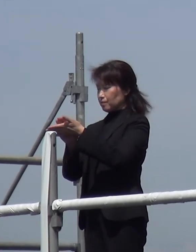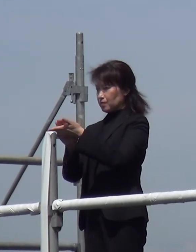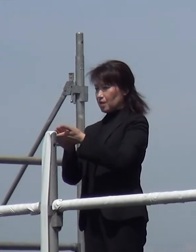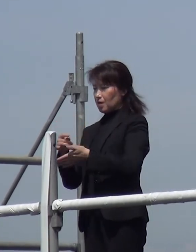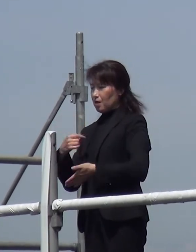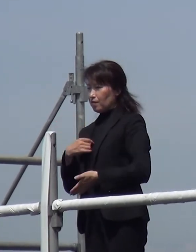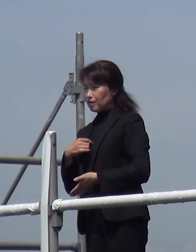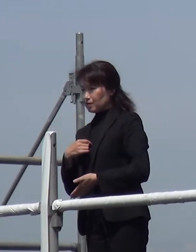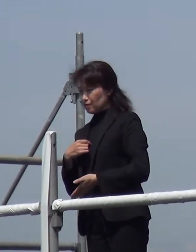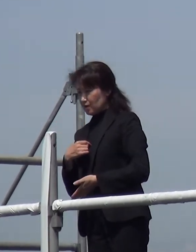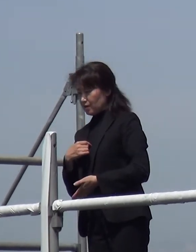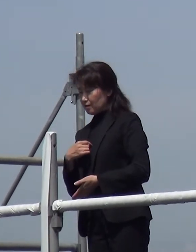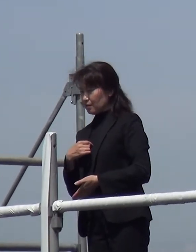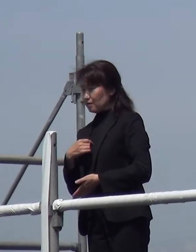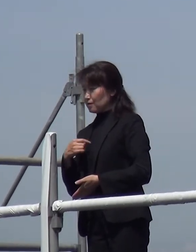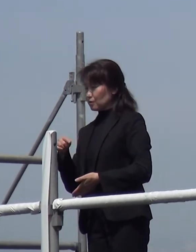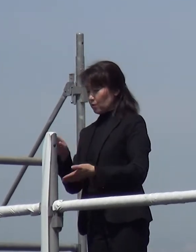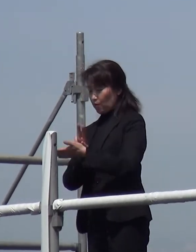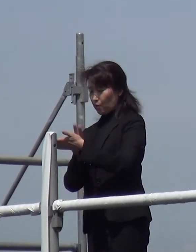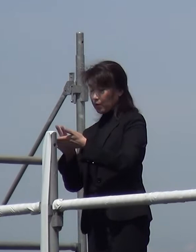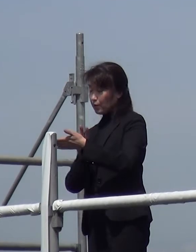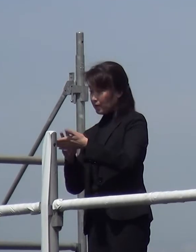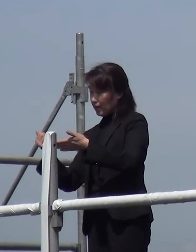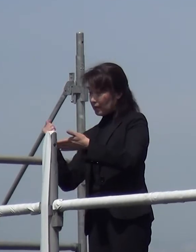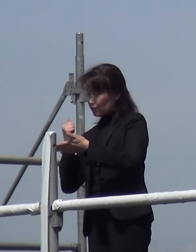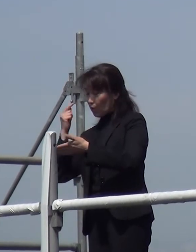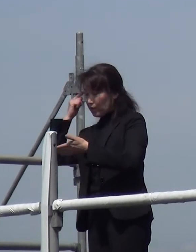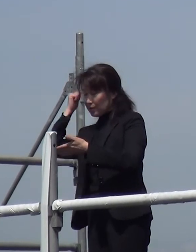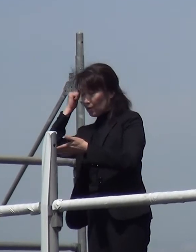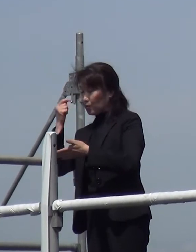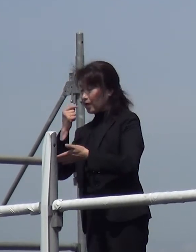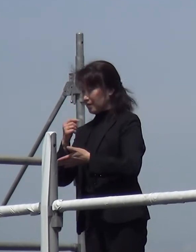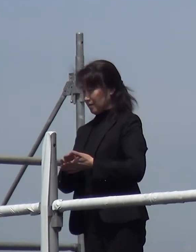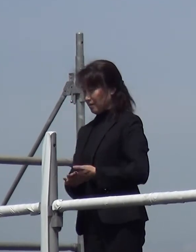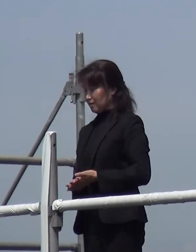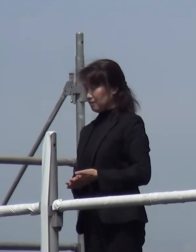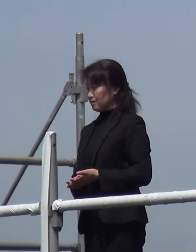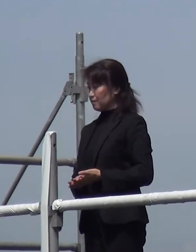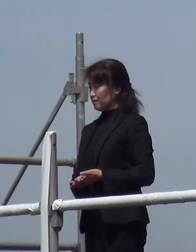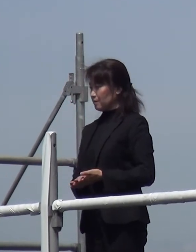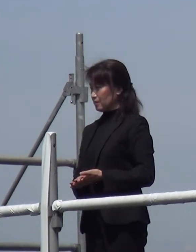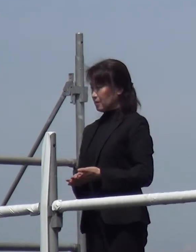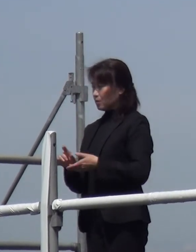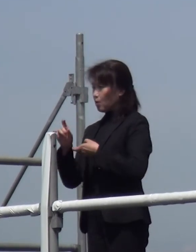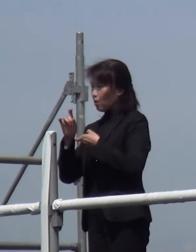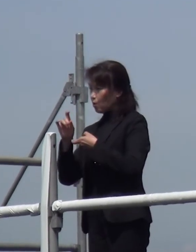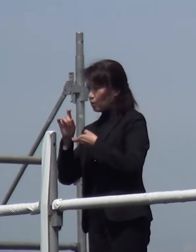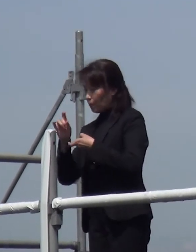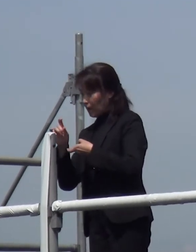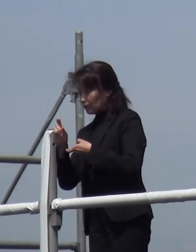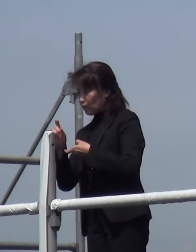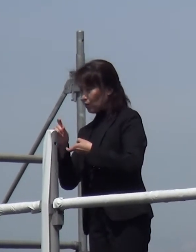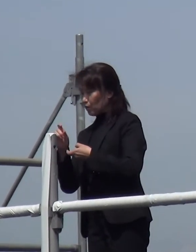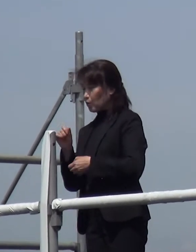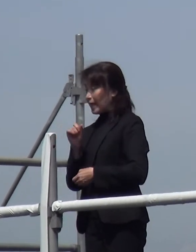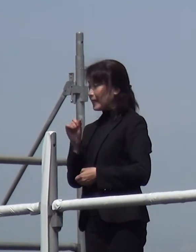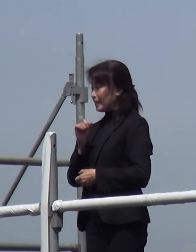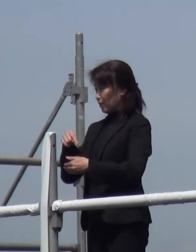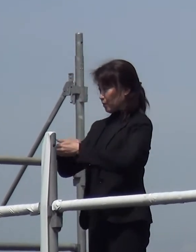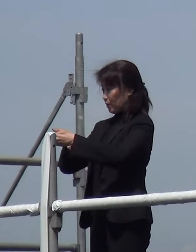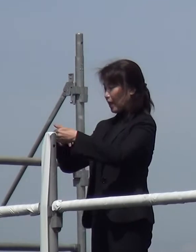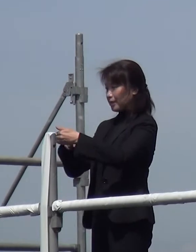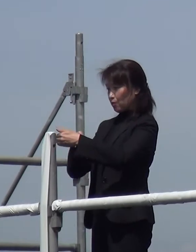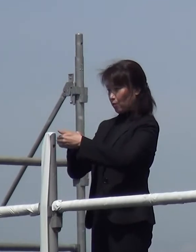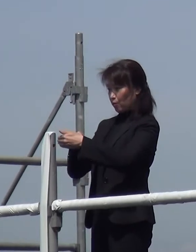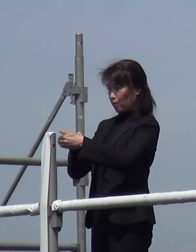私はそれに強い印象を受けたんです。でその言葉とインタビューのギュンター・グ